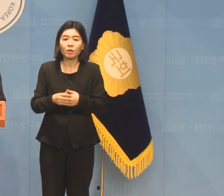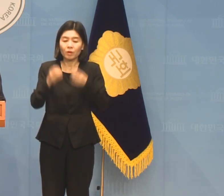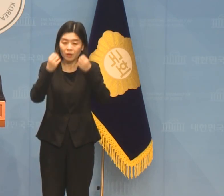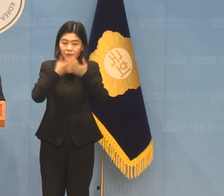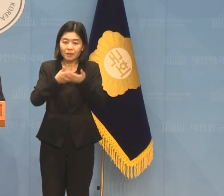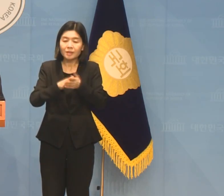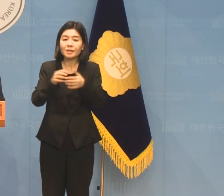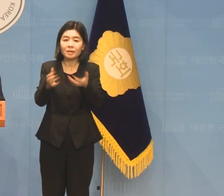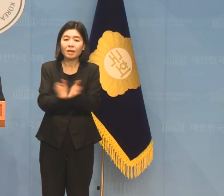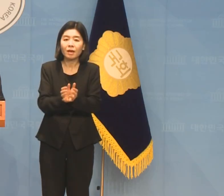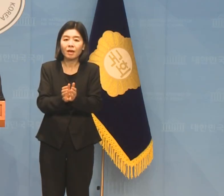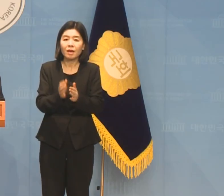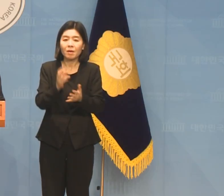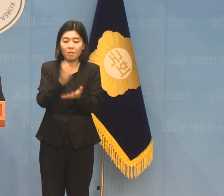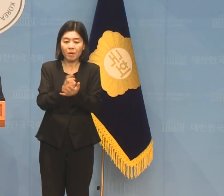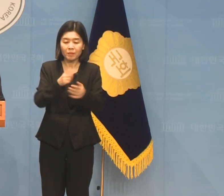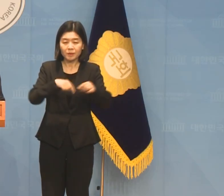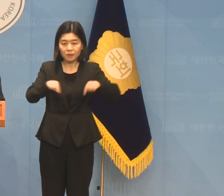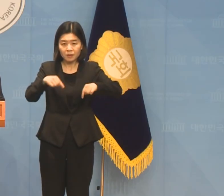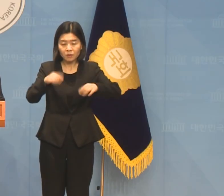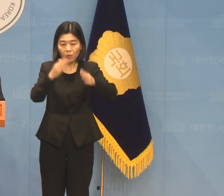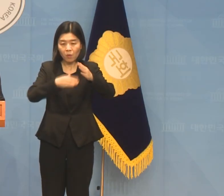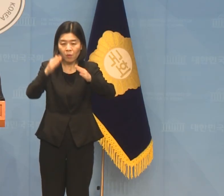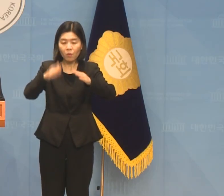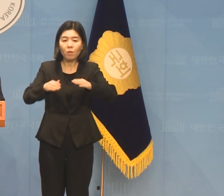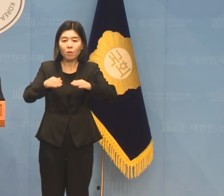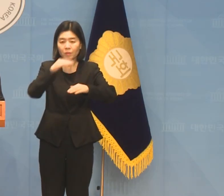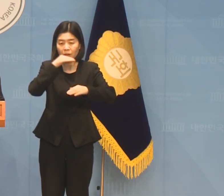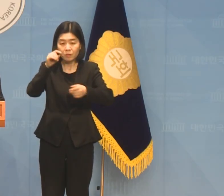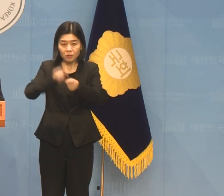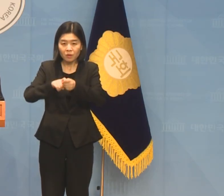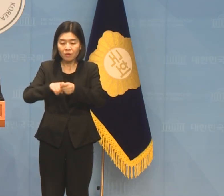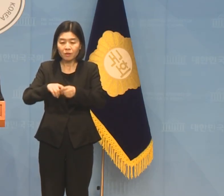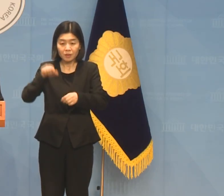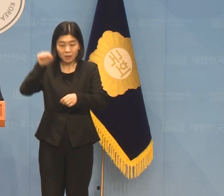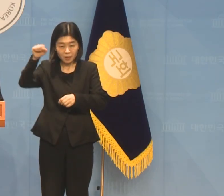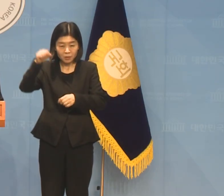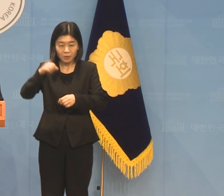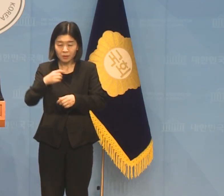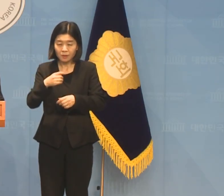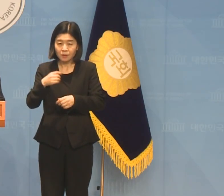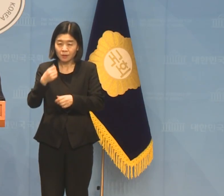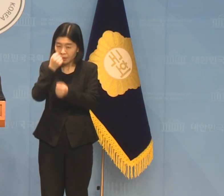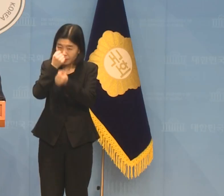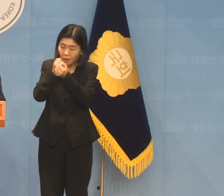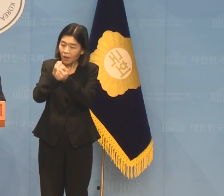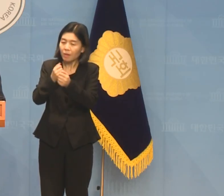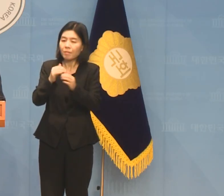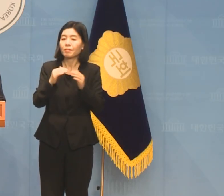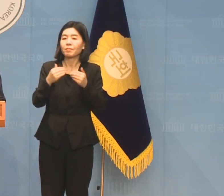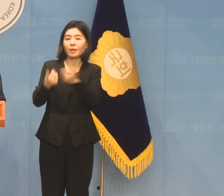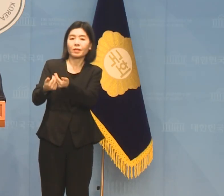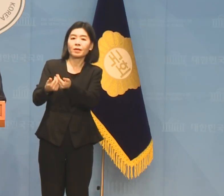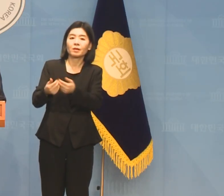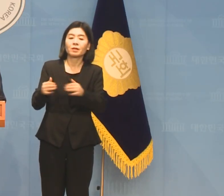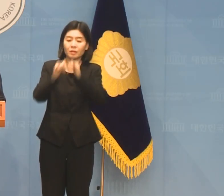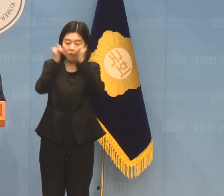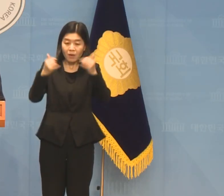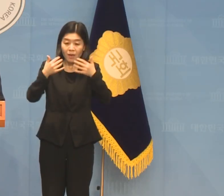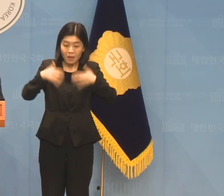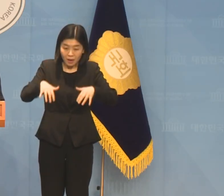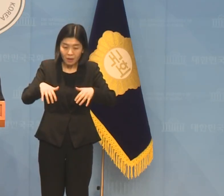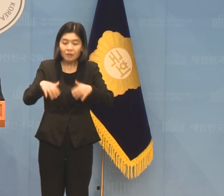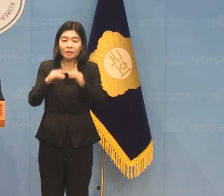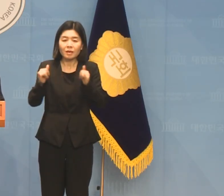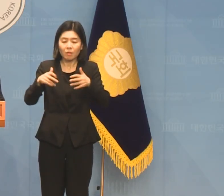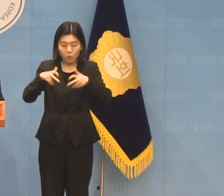법치와 공공질서 수호를 위해 이 같은 무분별한 시위 방식에 단호히 반대합니다. 사회적 약자의 목소리는